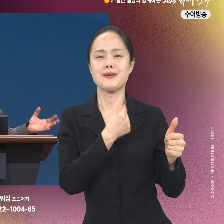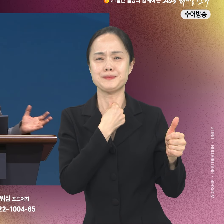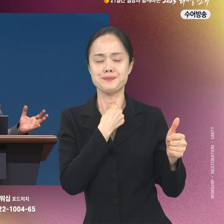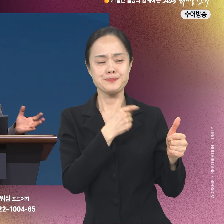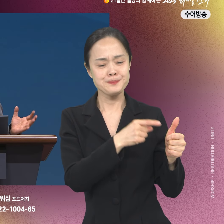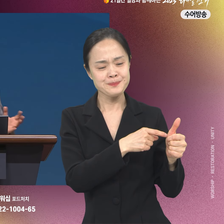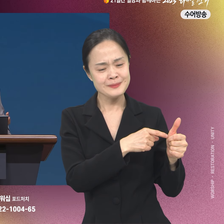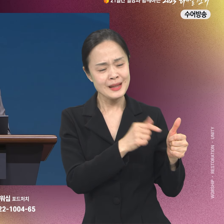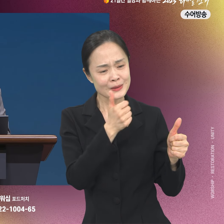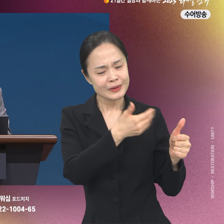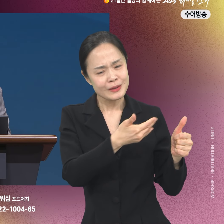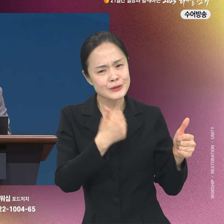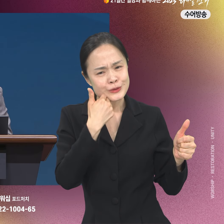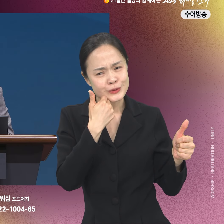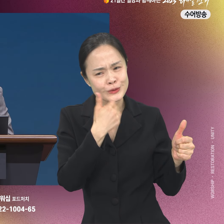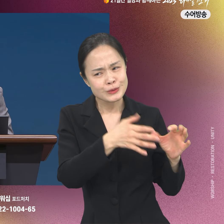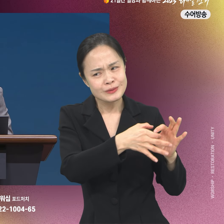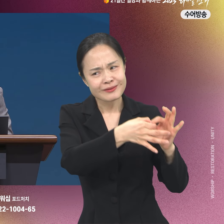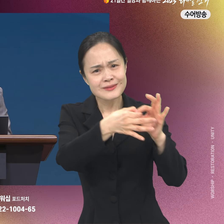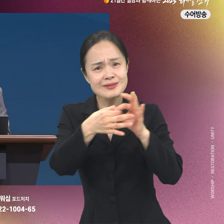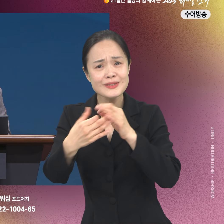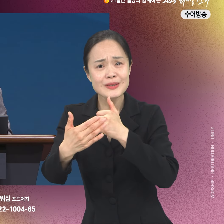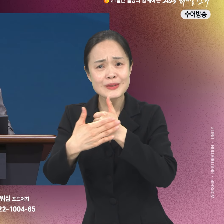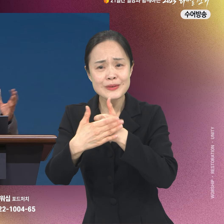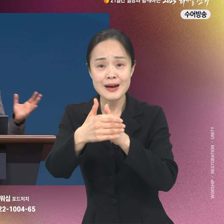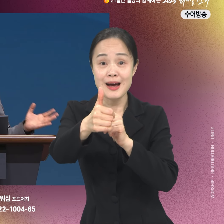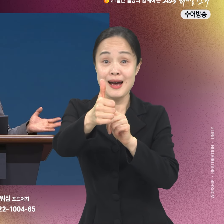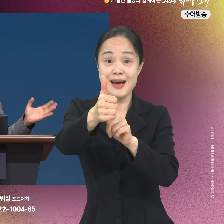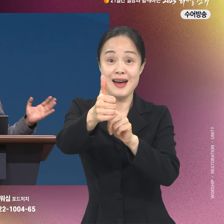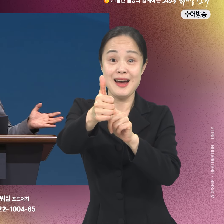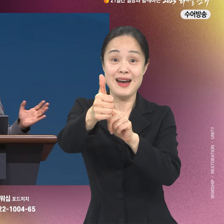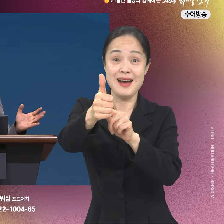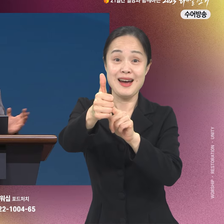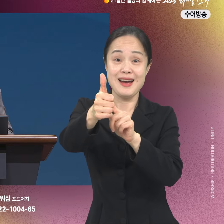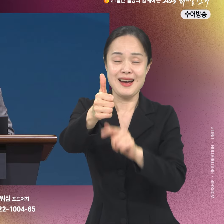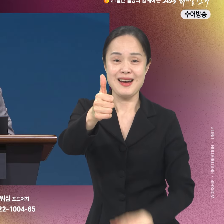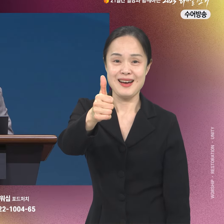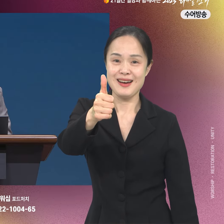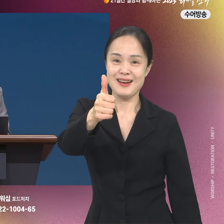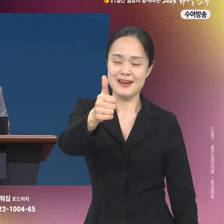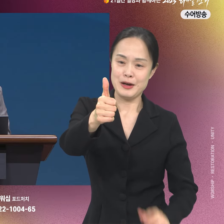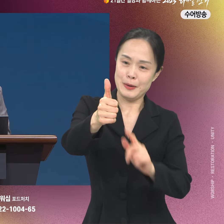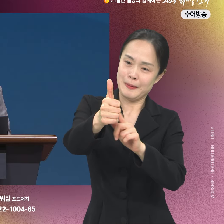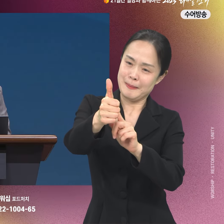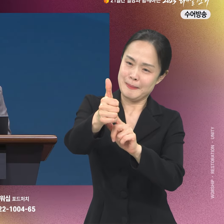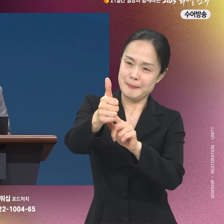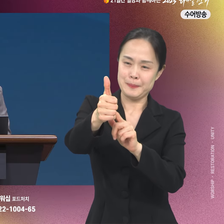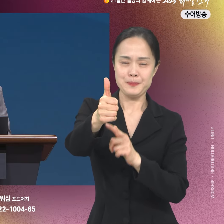제가 헐리우드 일을 할 수 있는 기회가 몇 번 있었는데 전 그것도 하나님이 예비하신 거라고 봐요.